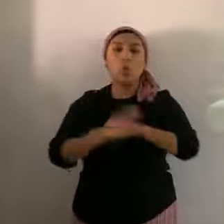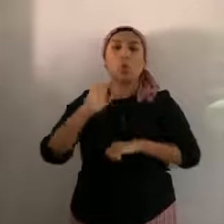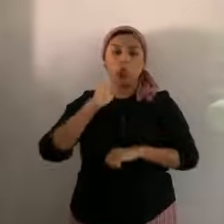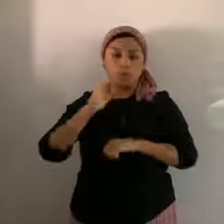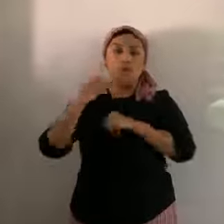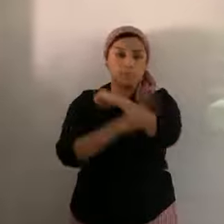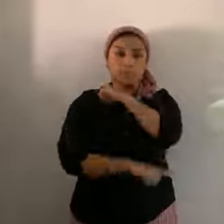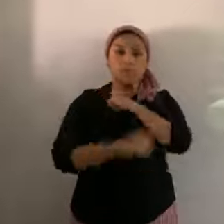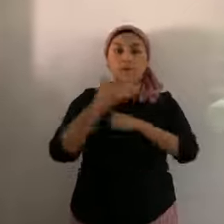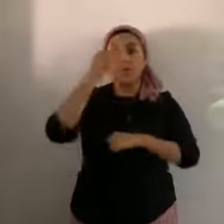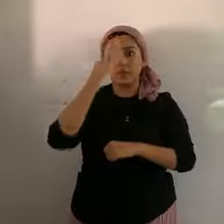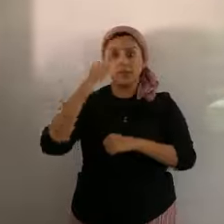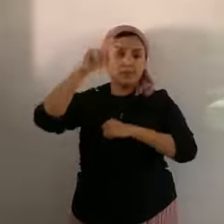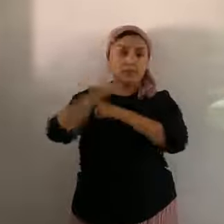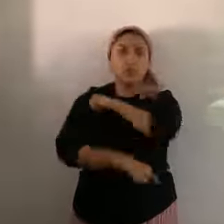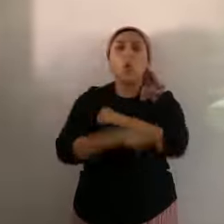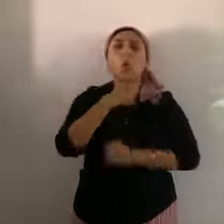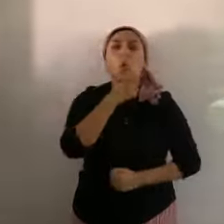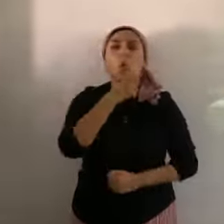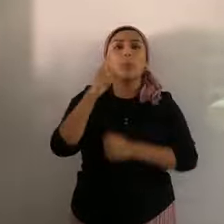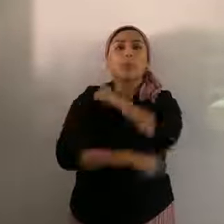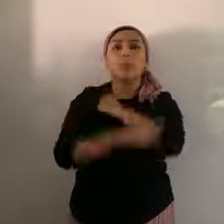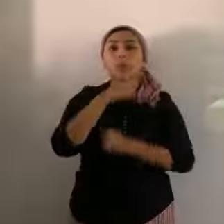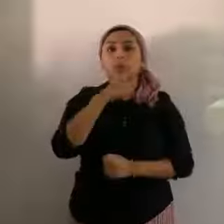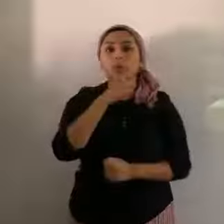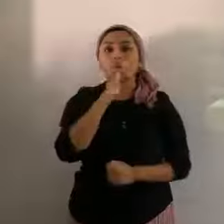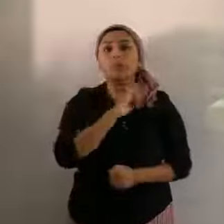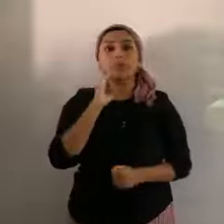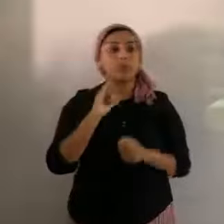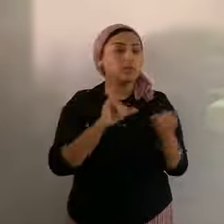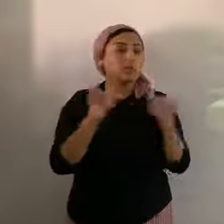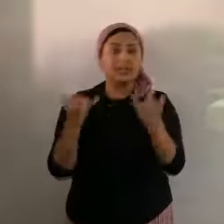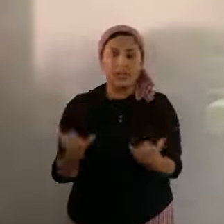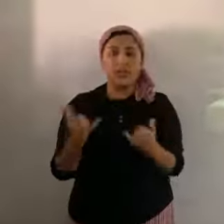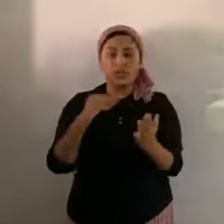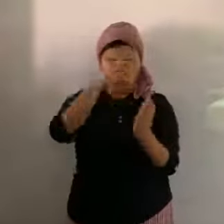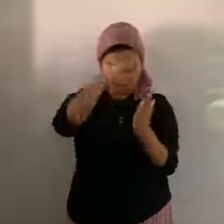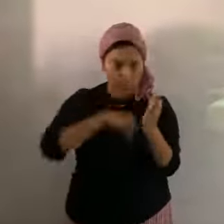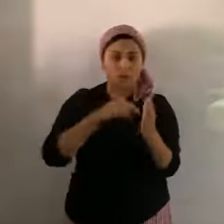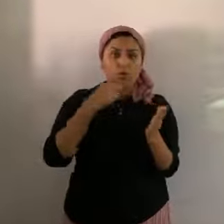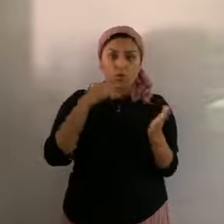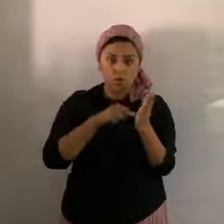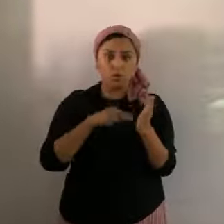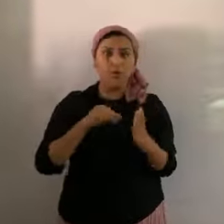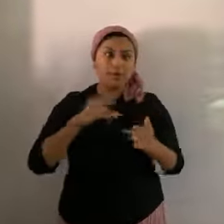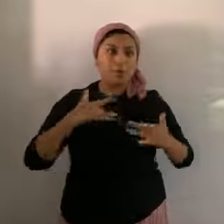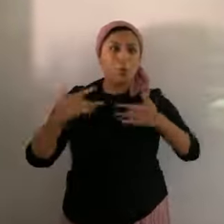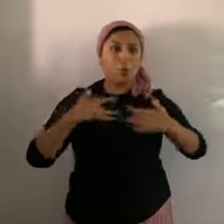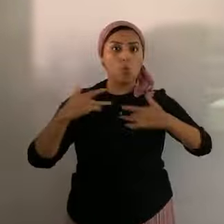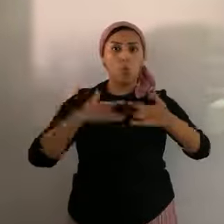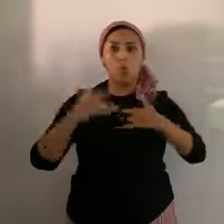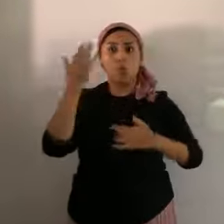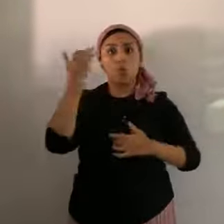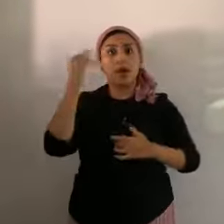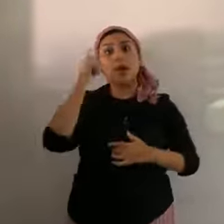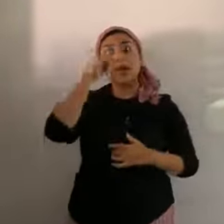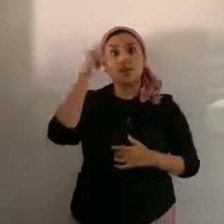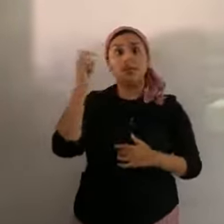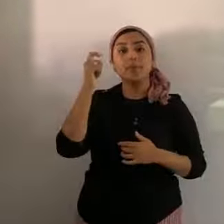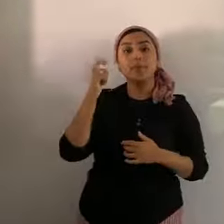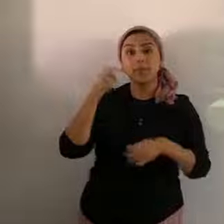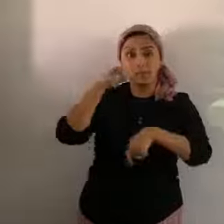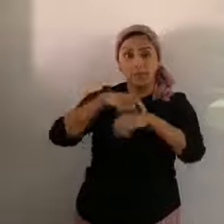inminente de Elohim. ¿Sobre quién? Igual ahora. Puedes ponerle ahí, yo me emociono eso, porque